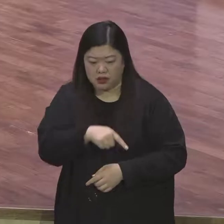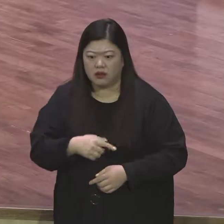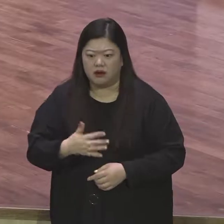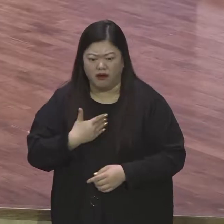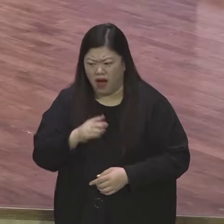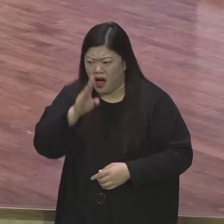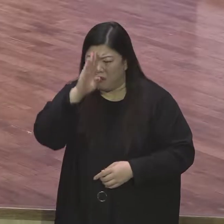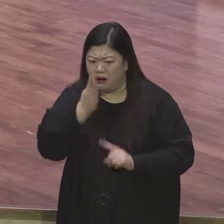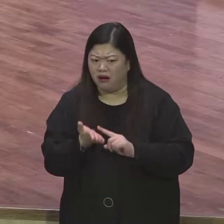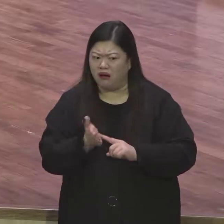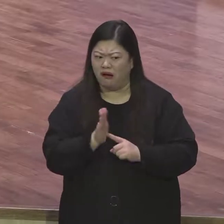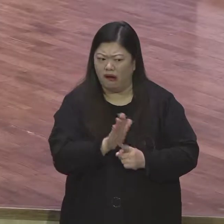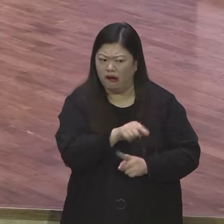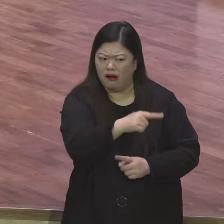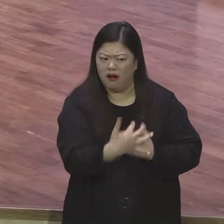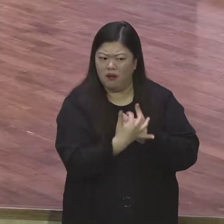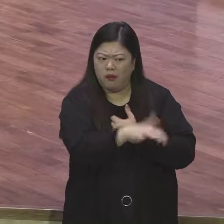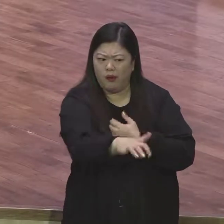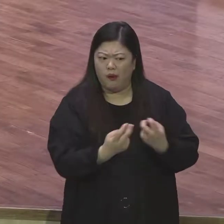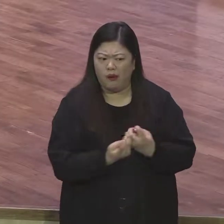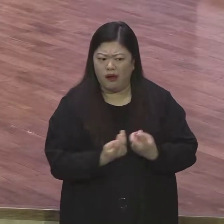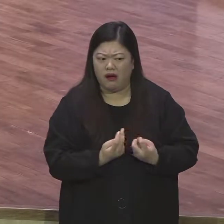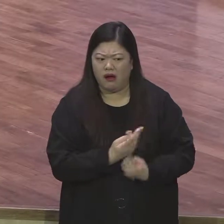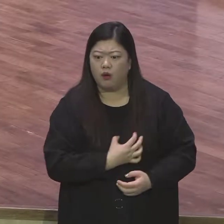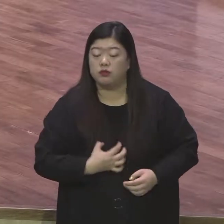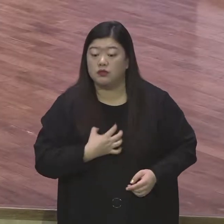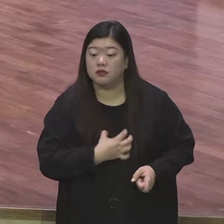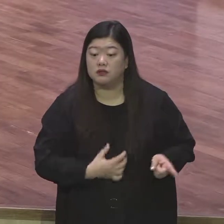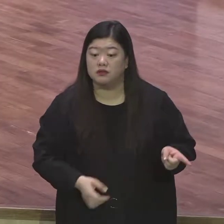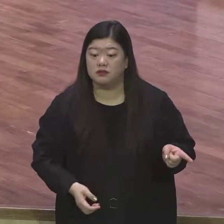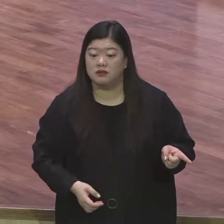대해서 괴로워했어요. 대단하죠.